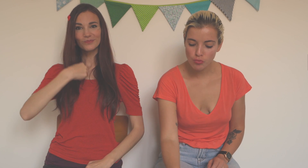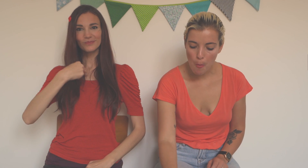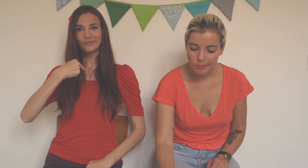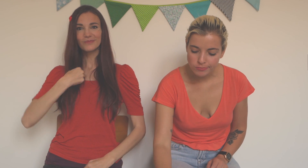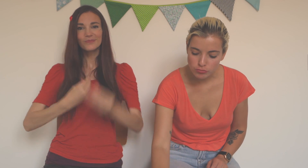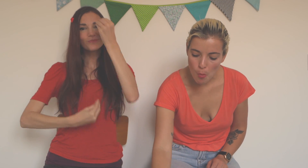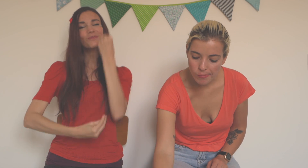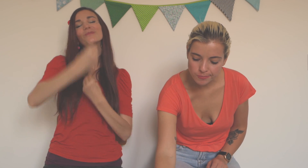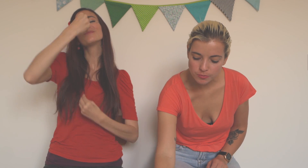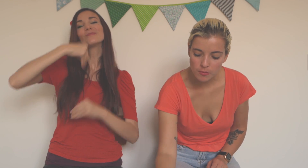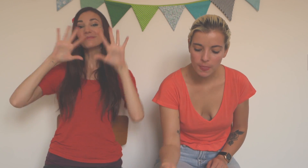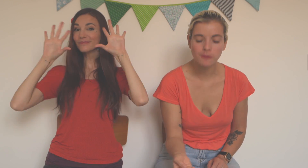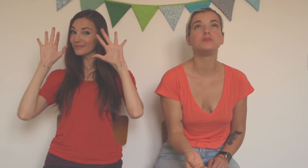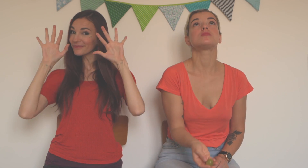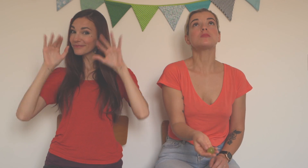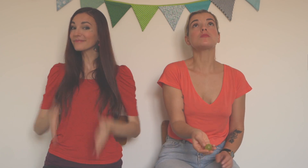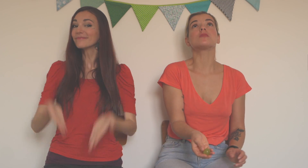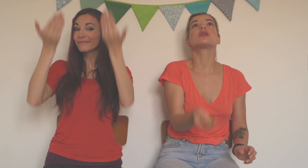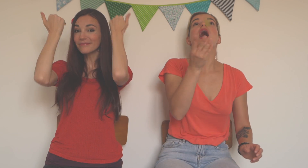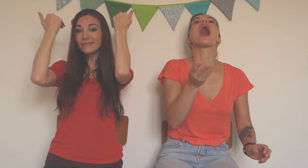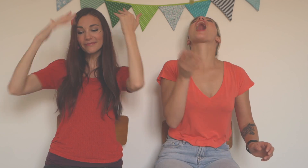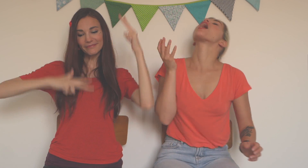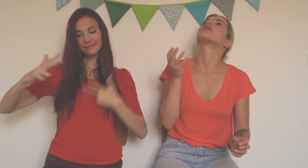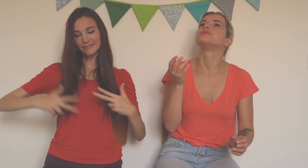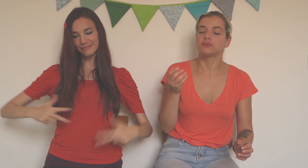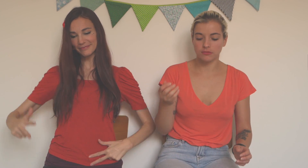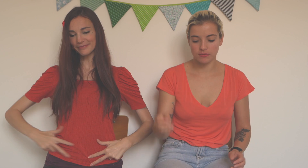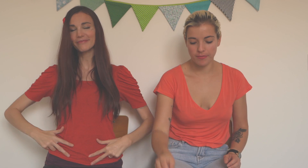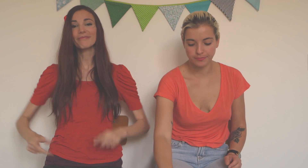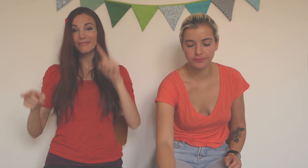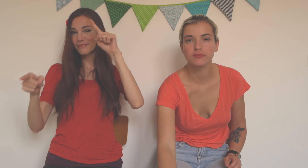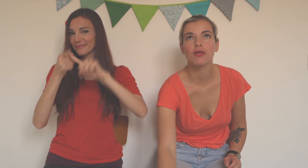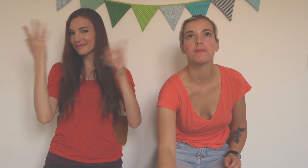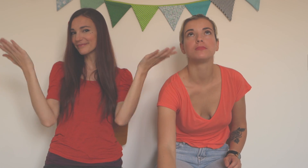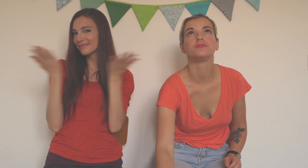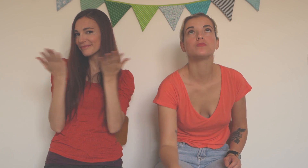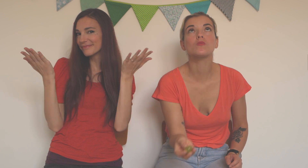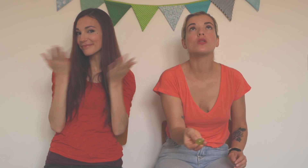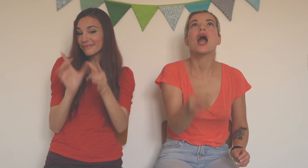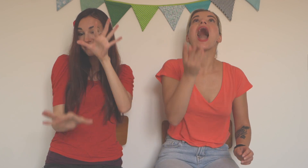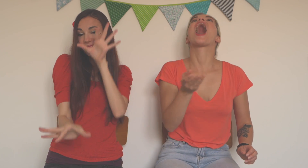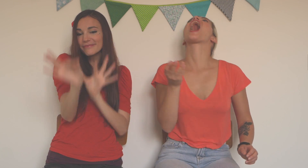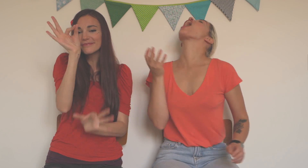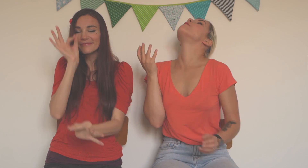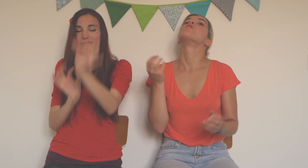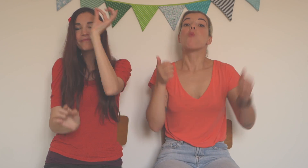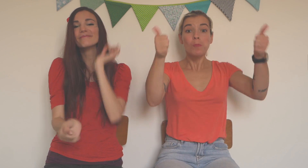Moi, je mange avec les doigts et tant pis si j'en ai partout. L'important ce n'est pas ça, mais que je découvre